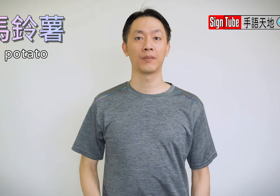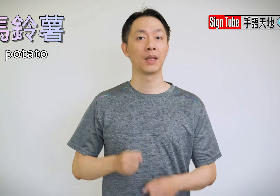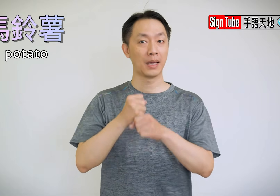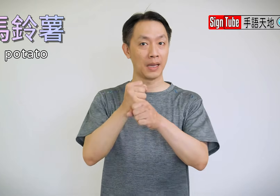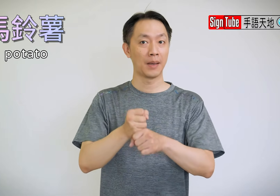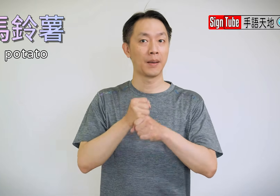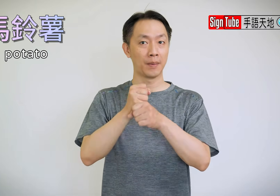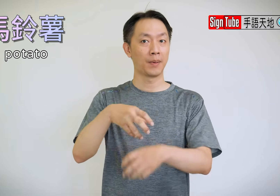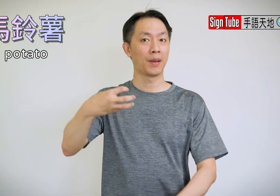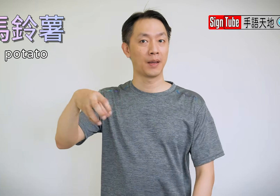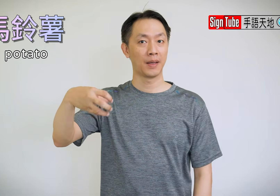马铃薯、